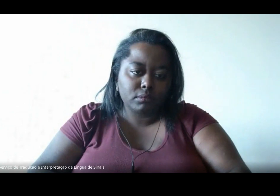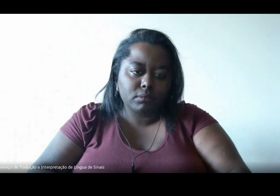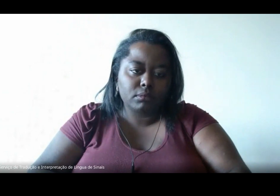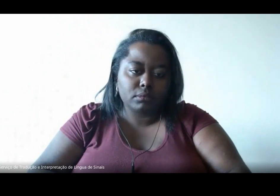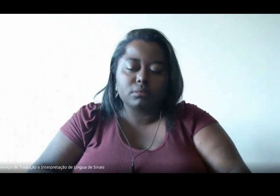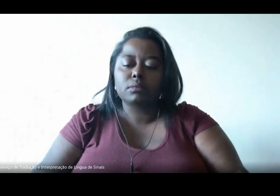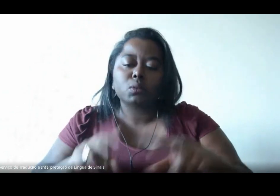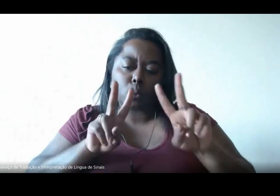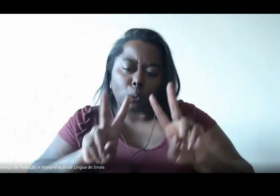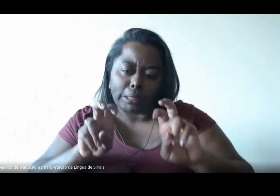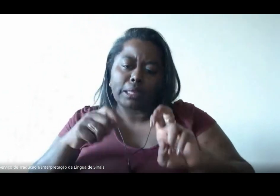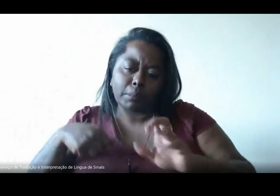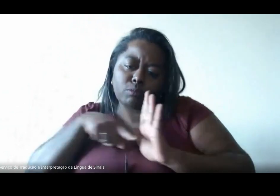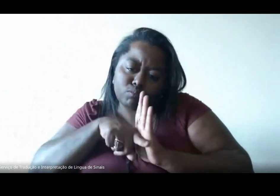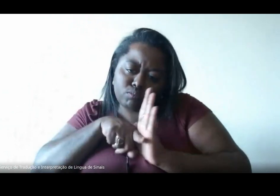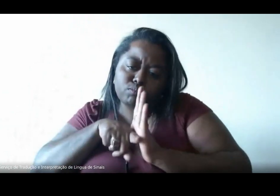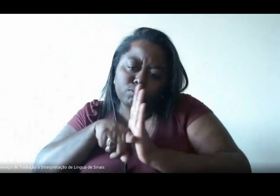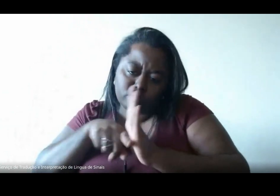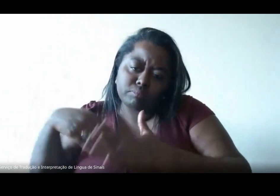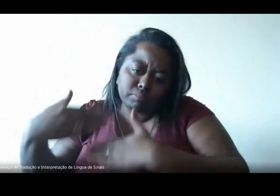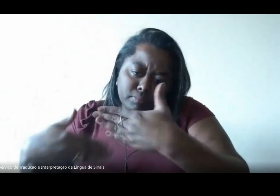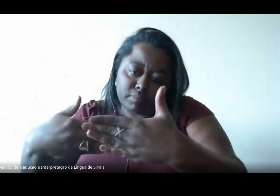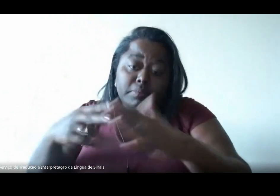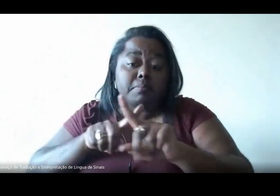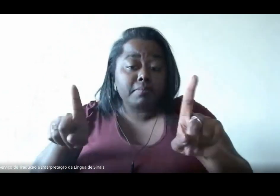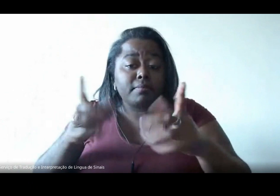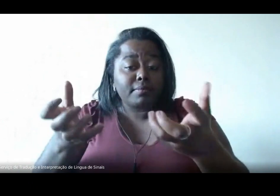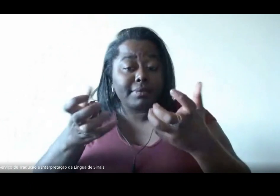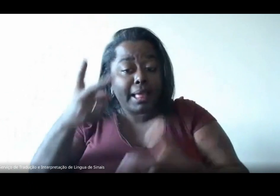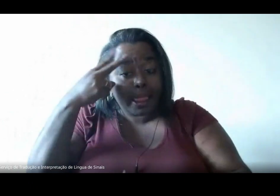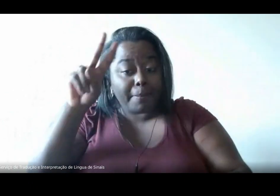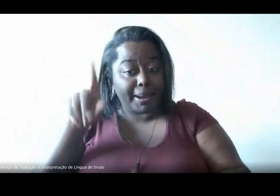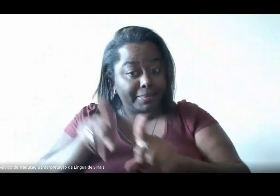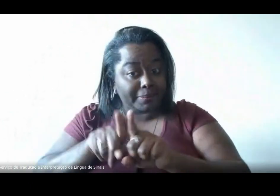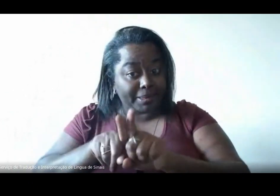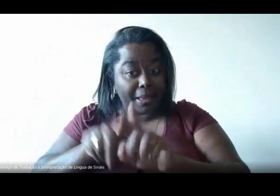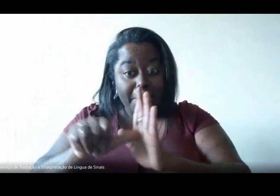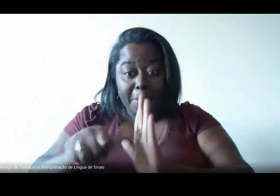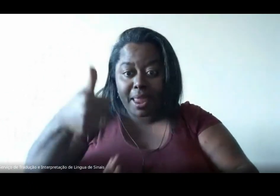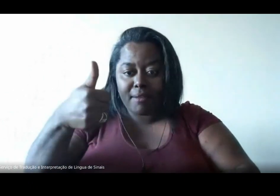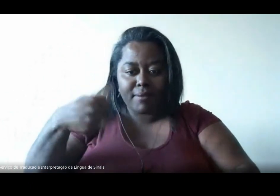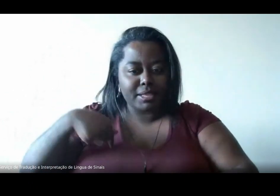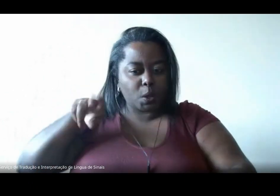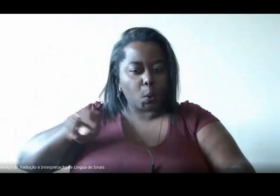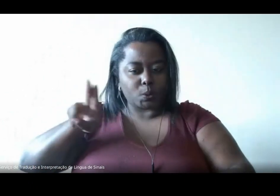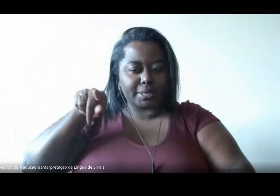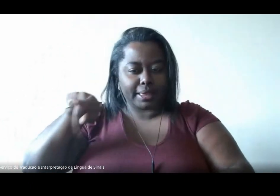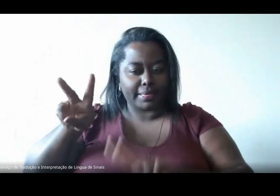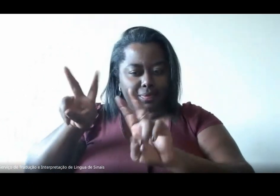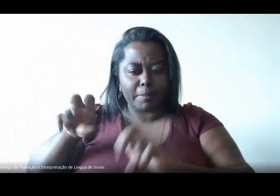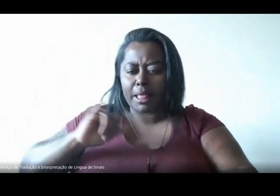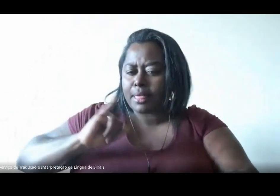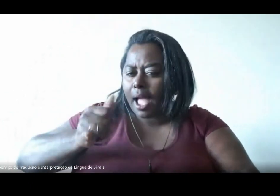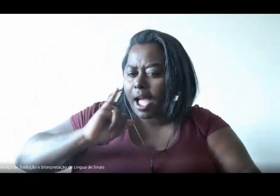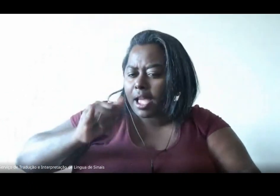é o tema de minhas pesquisas. Mas eu queria lembrar também que a primeira vez que eu usei tal tema,